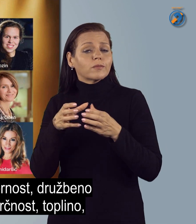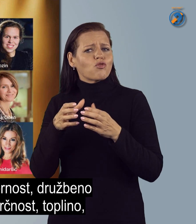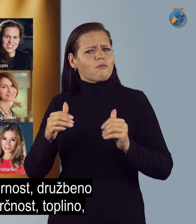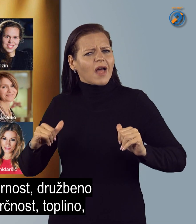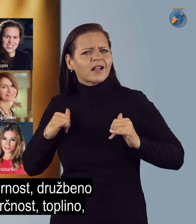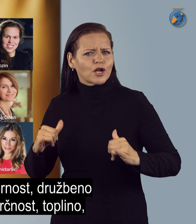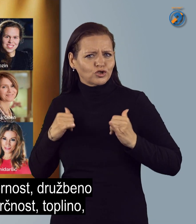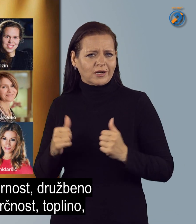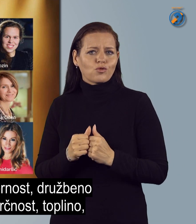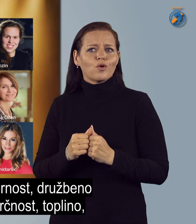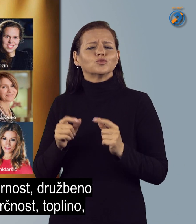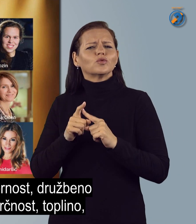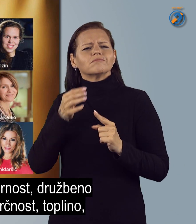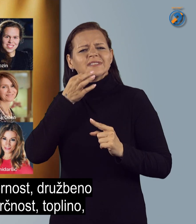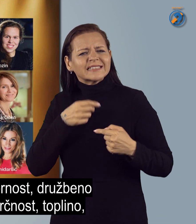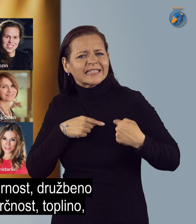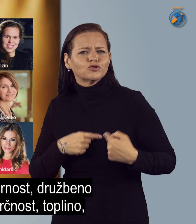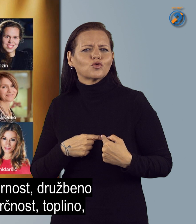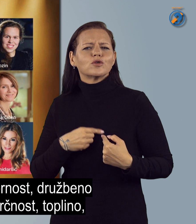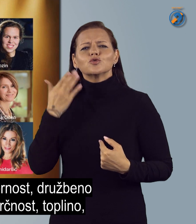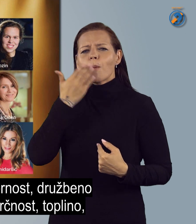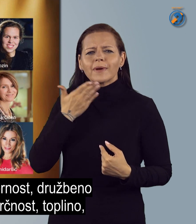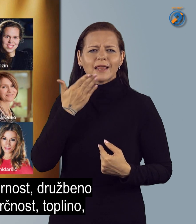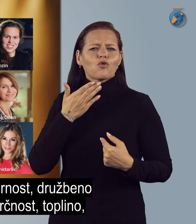toplino, iskrenost in pogum.